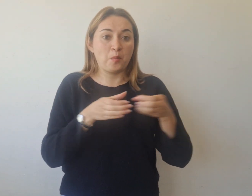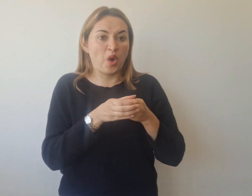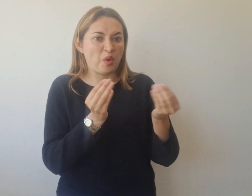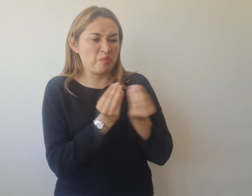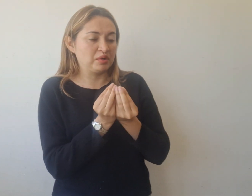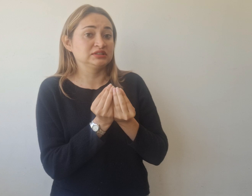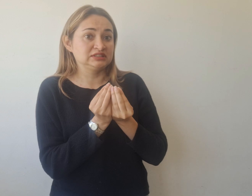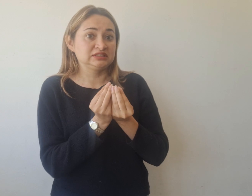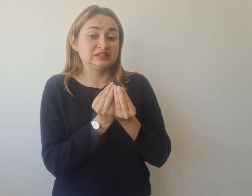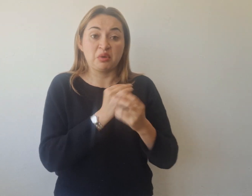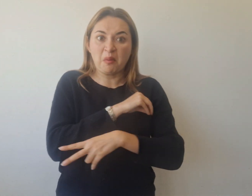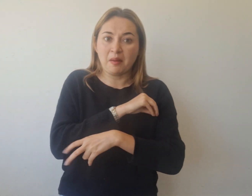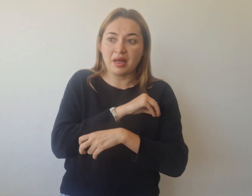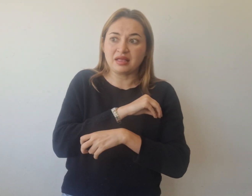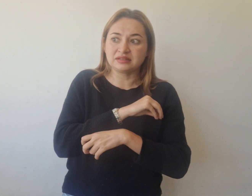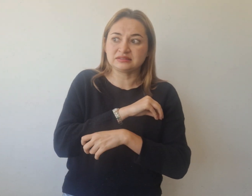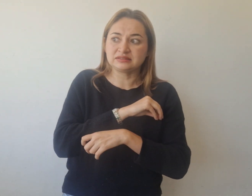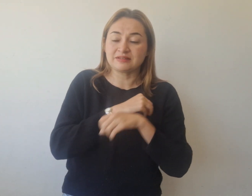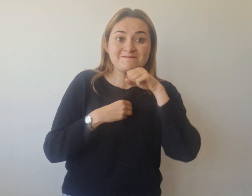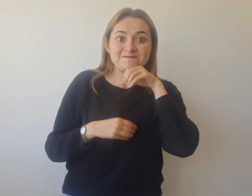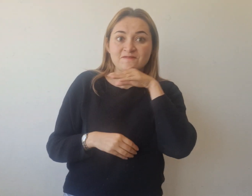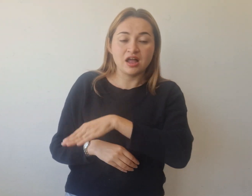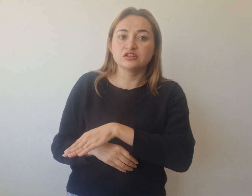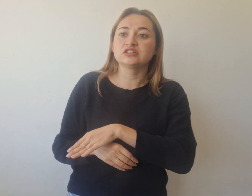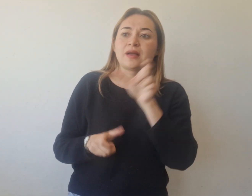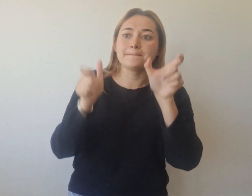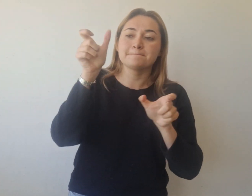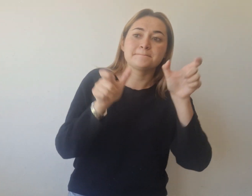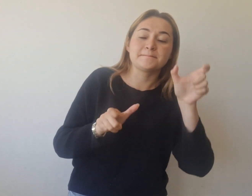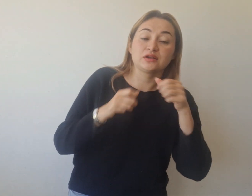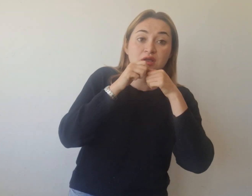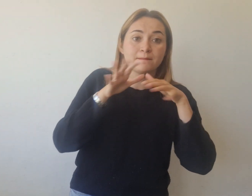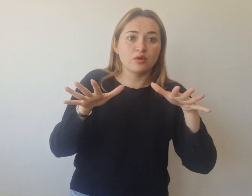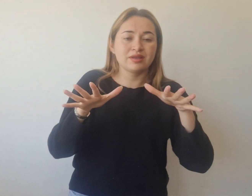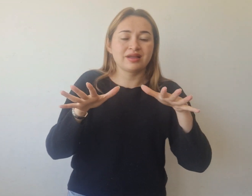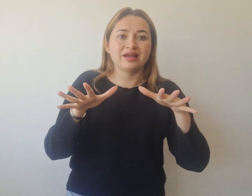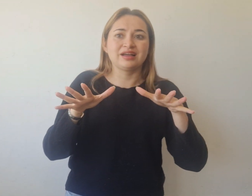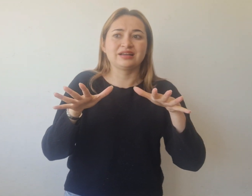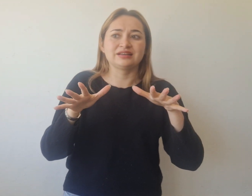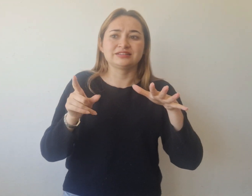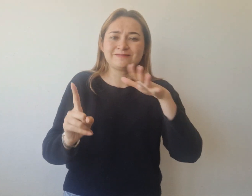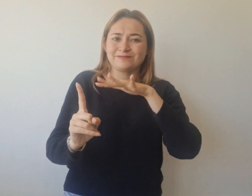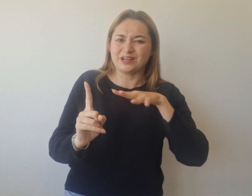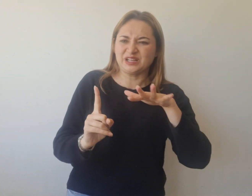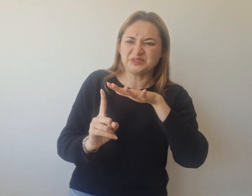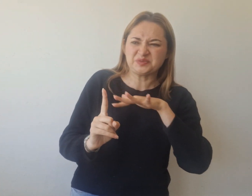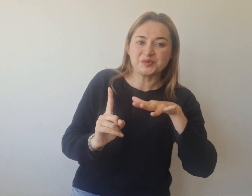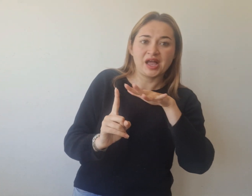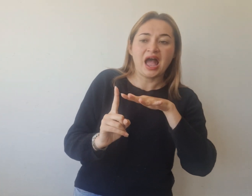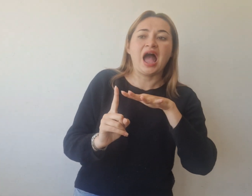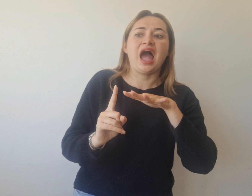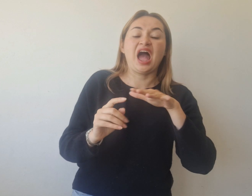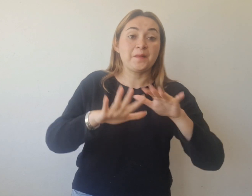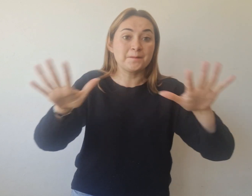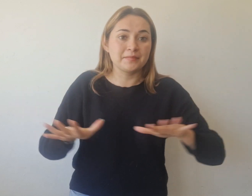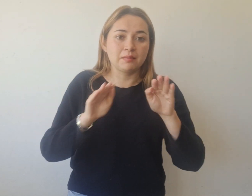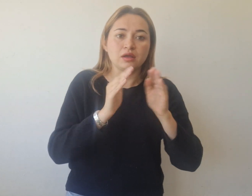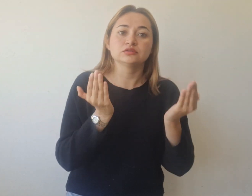pasar por falsos funcionarios de entidades para engañar a los jóvenes en sus entornos educativos tanto tanto en colegios como